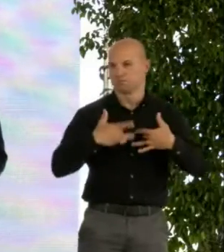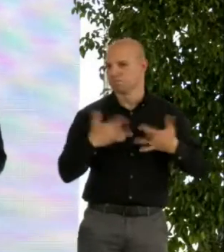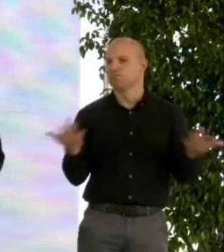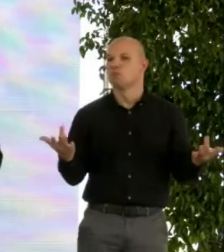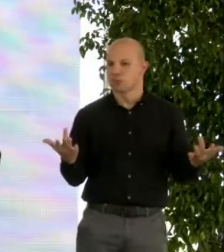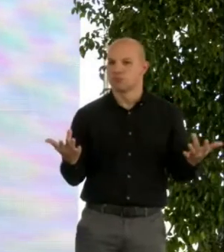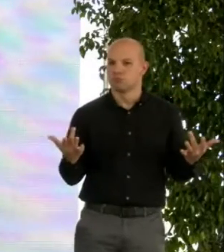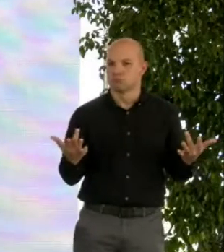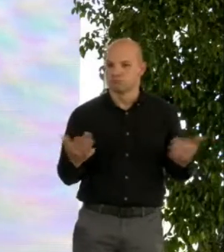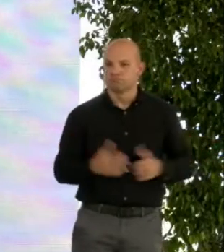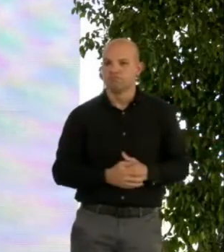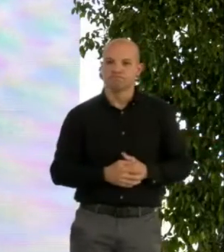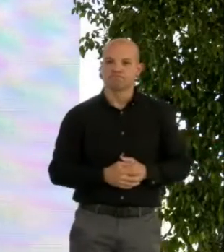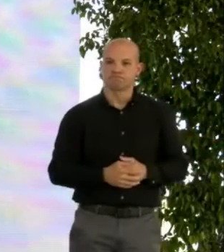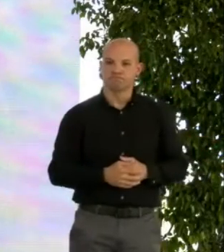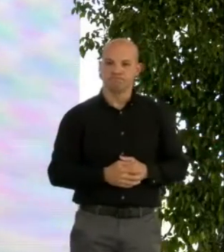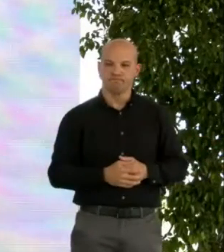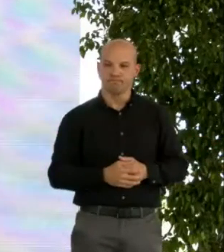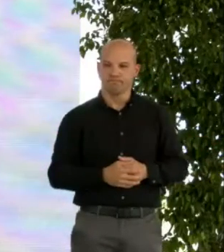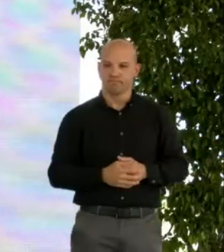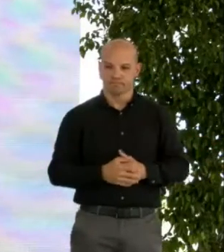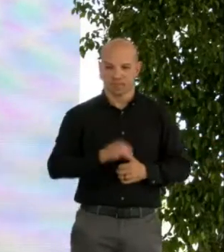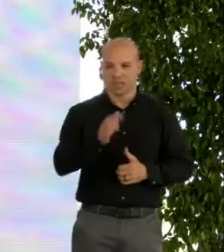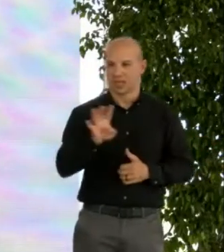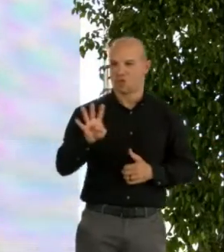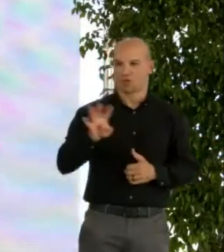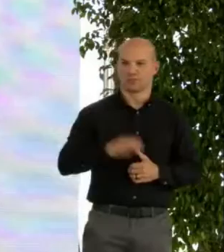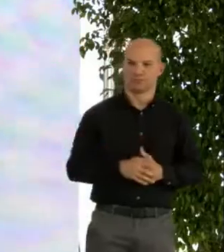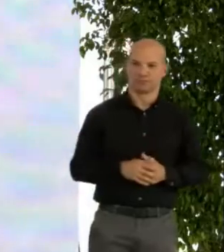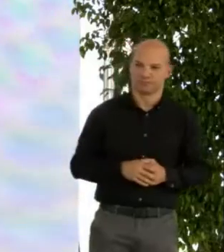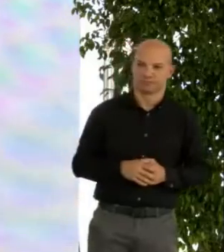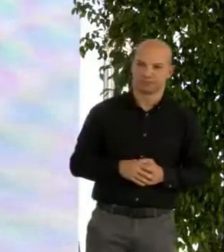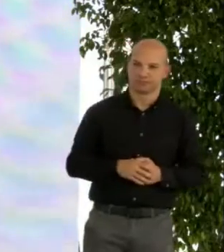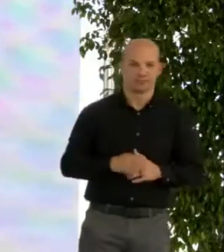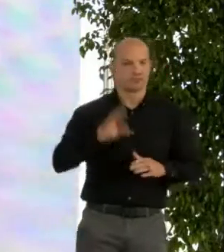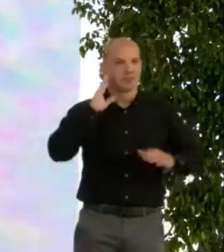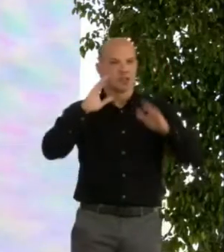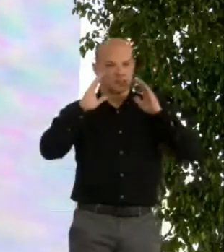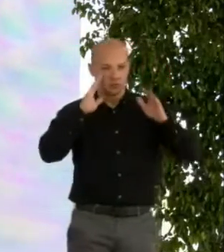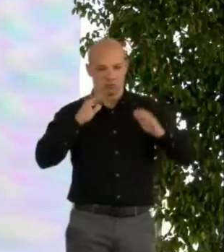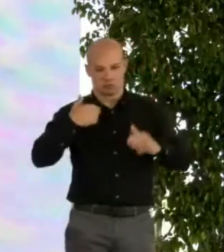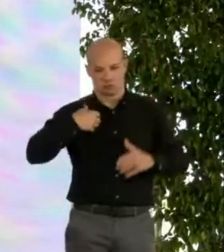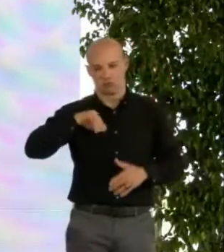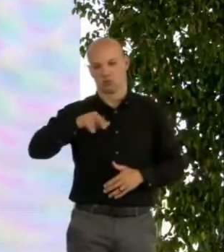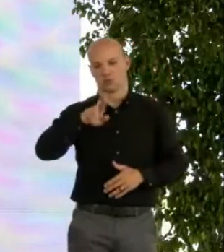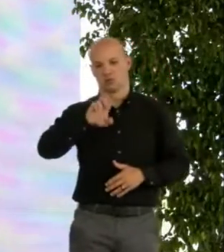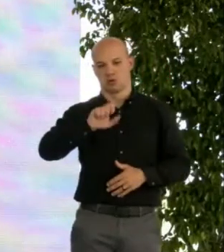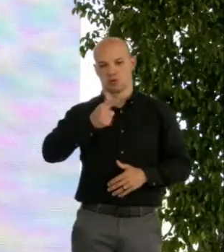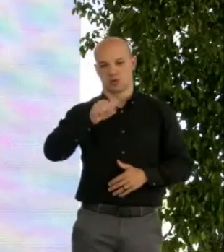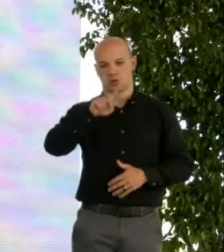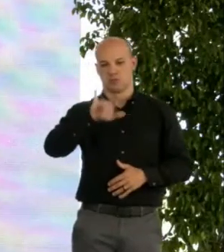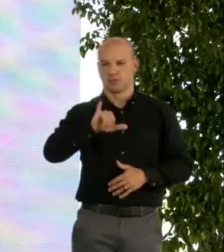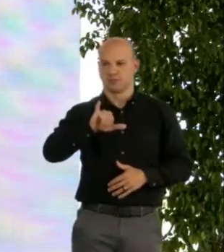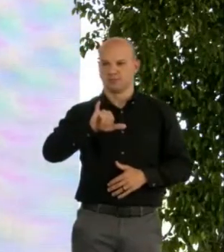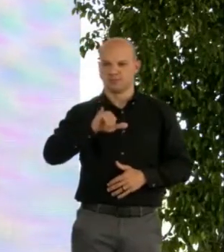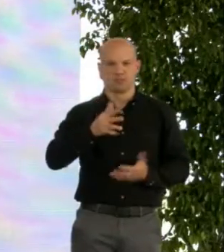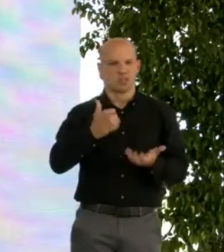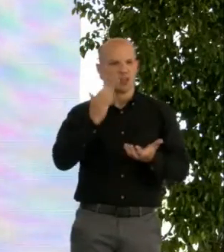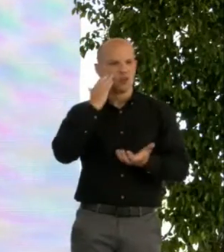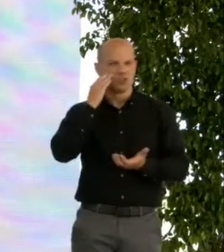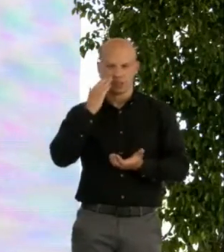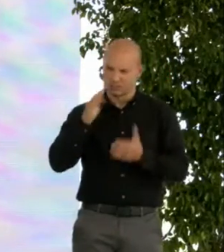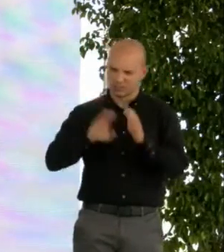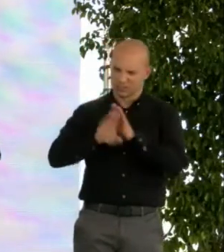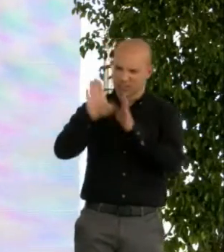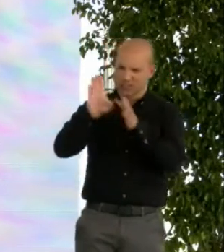estamos anunciando en el día de hoy. Noticentro. Saludos, buenas tardes, Jorge Elpi. Me gustaría conocer por parte del